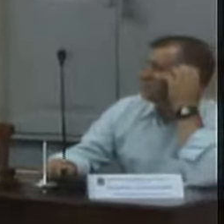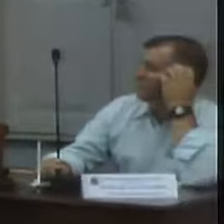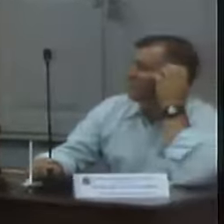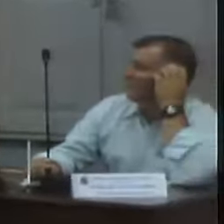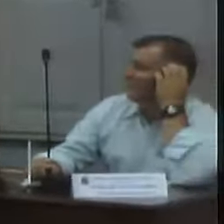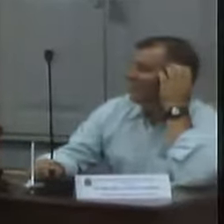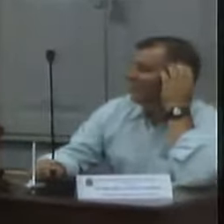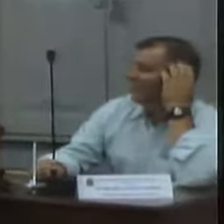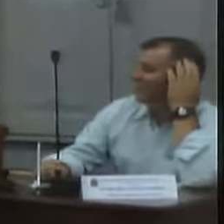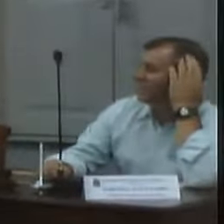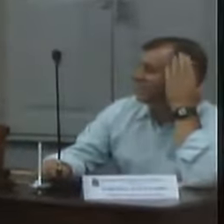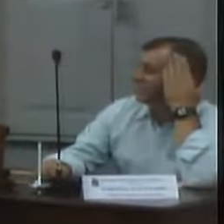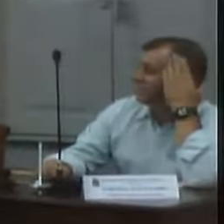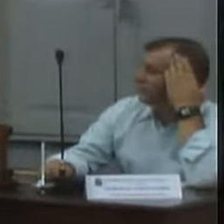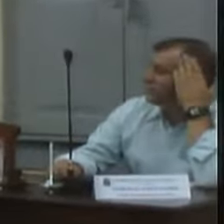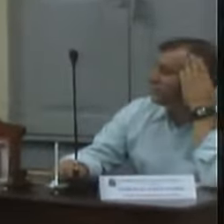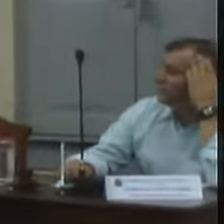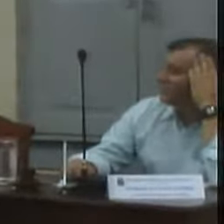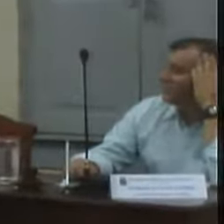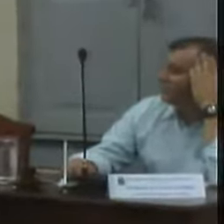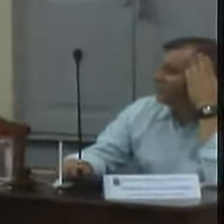Fábio Antônio.